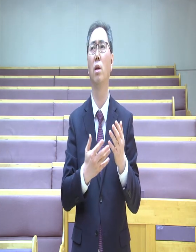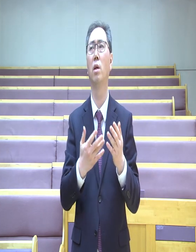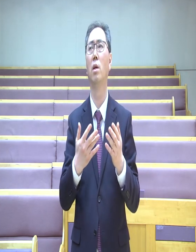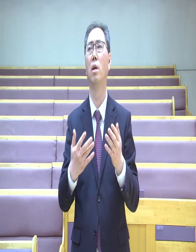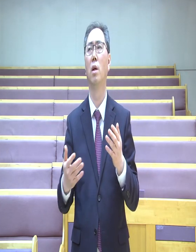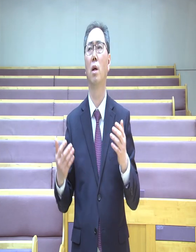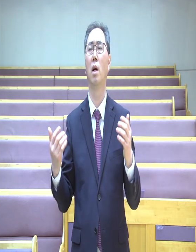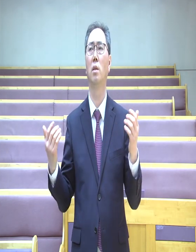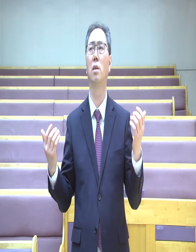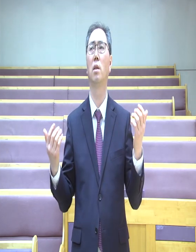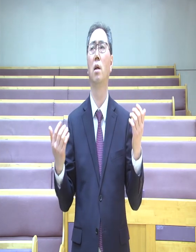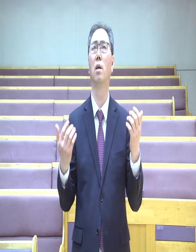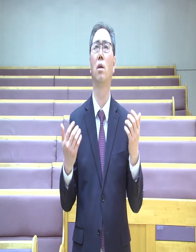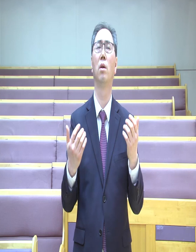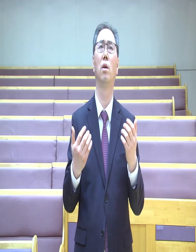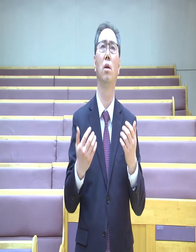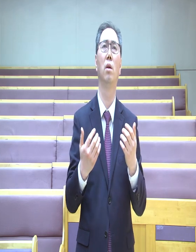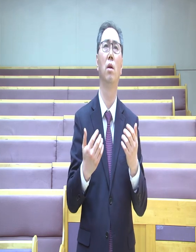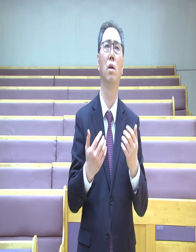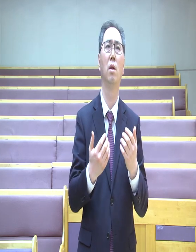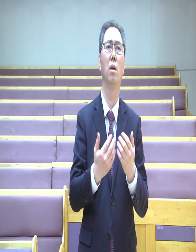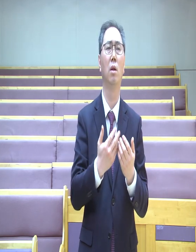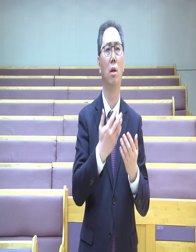붉은 피